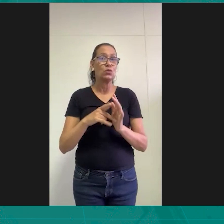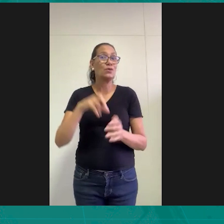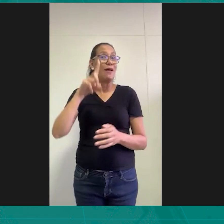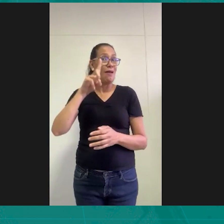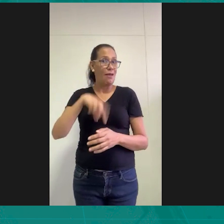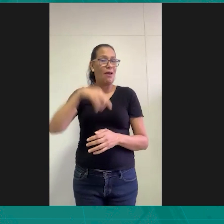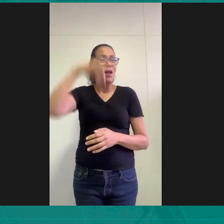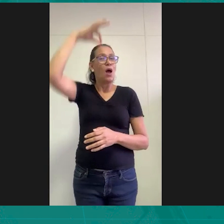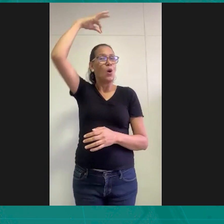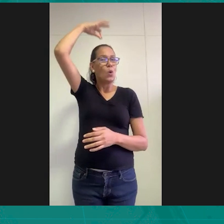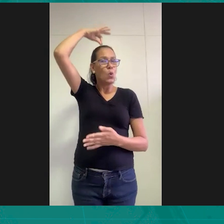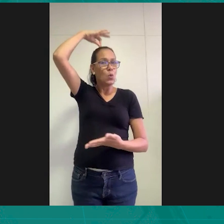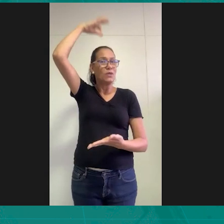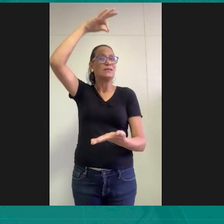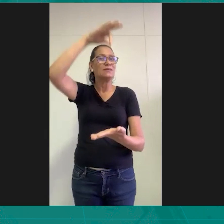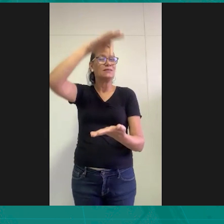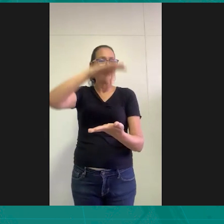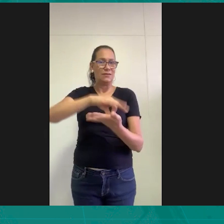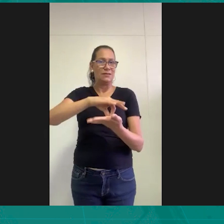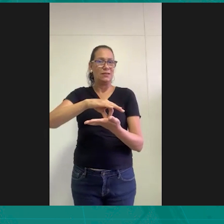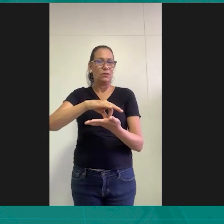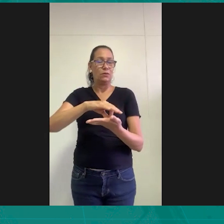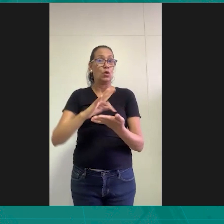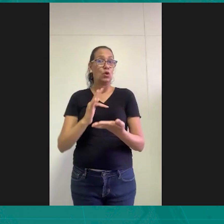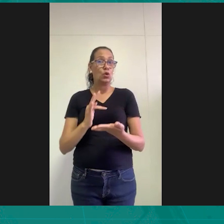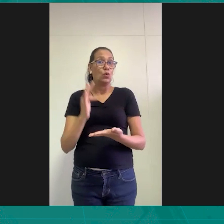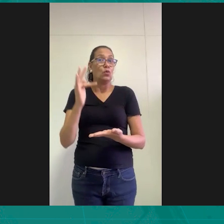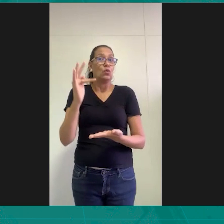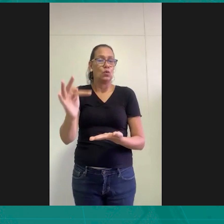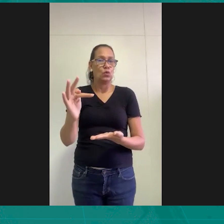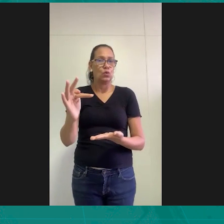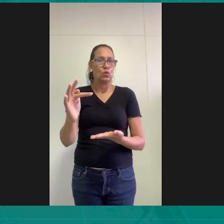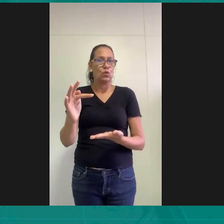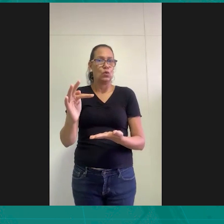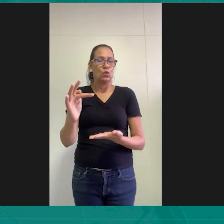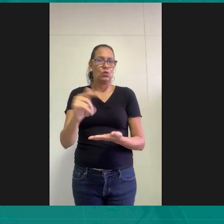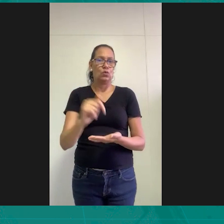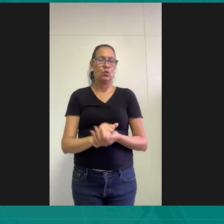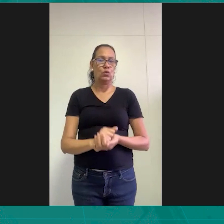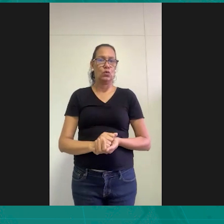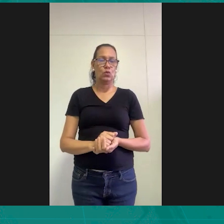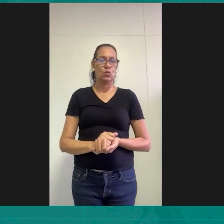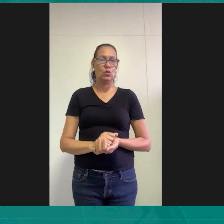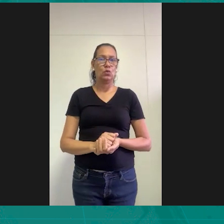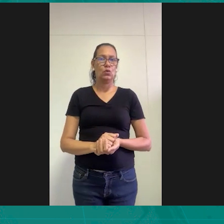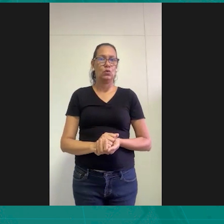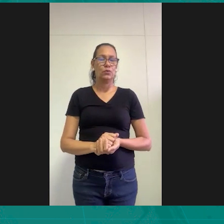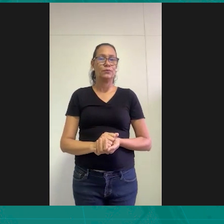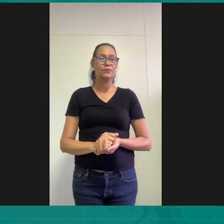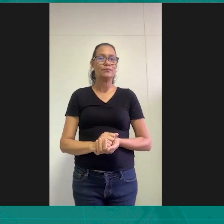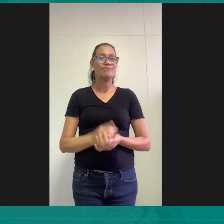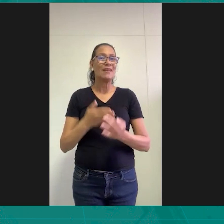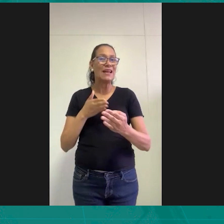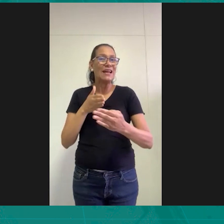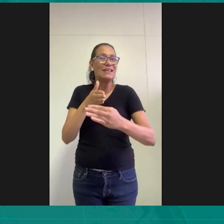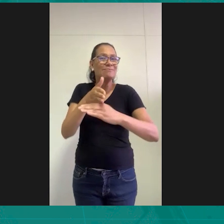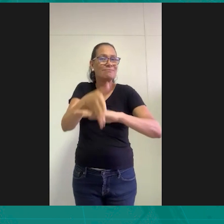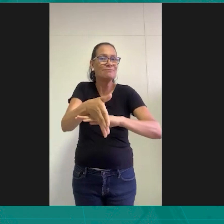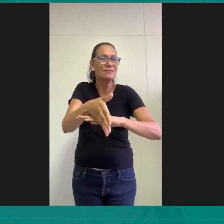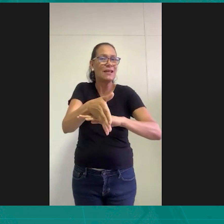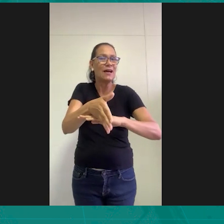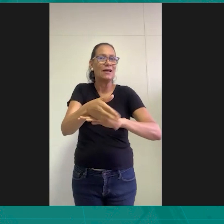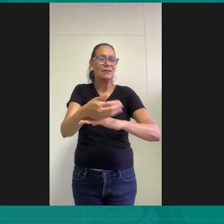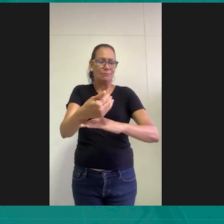em vós. Então Jesus, a única possibilidade de Jesus entrar nos